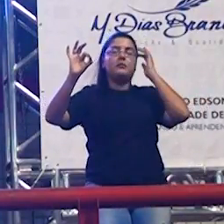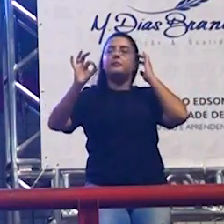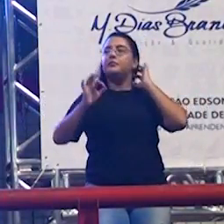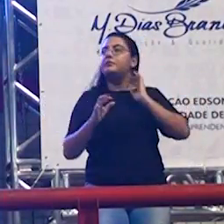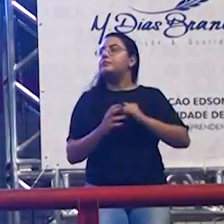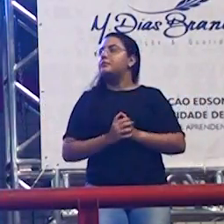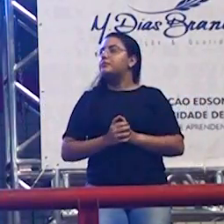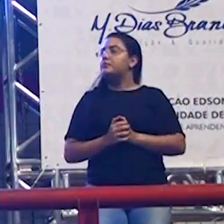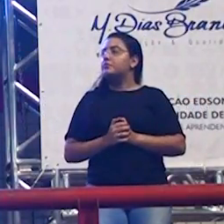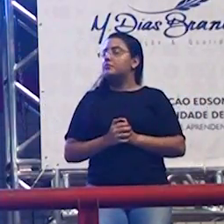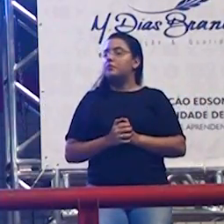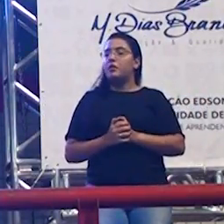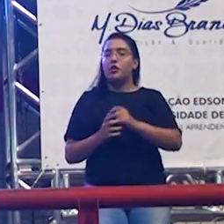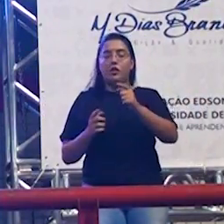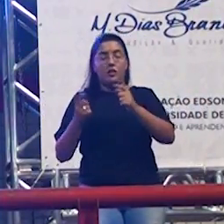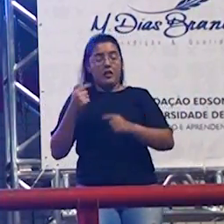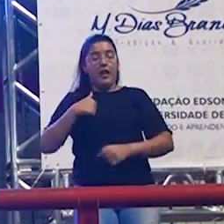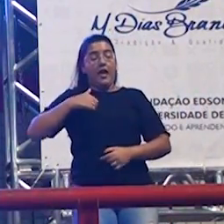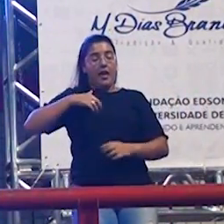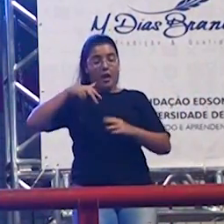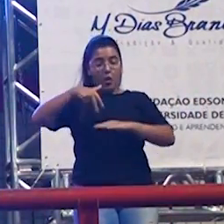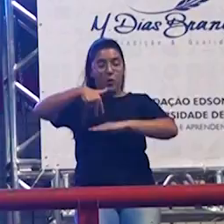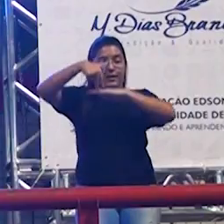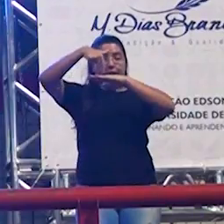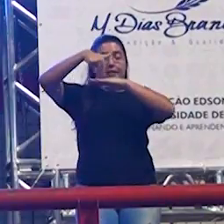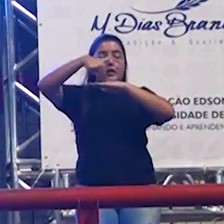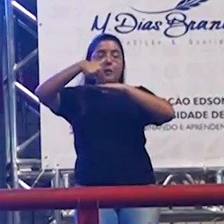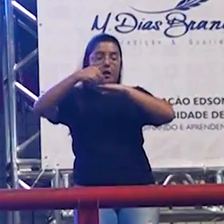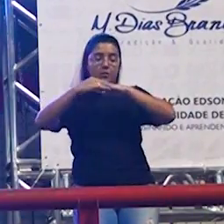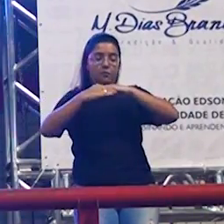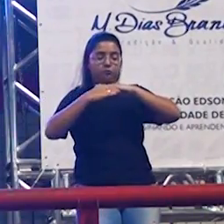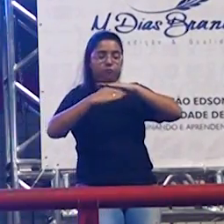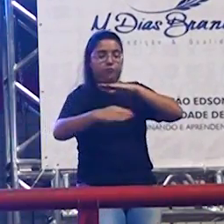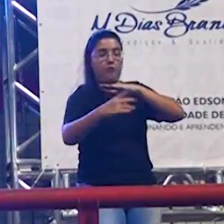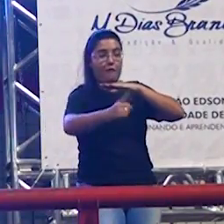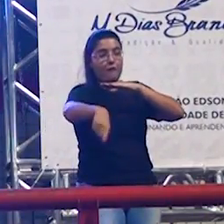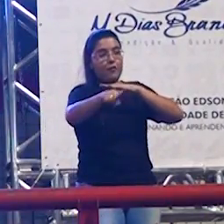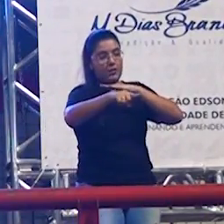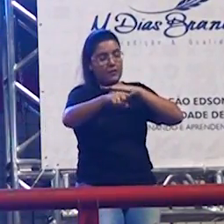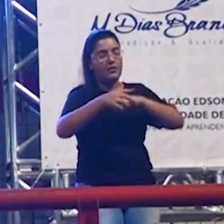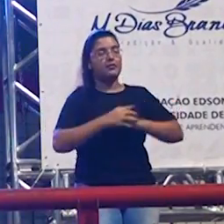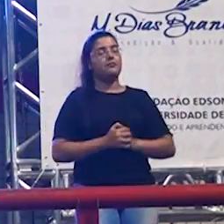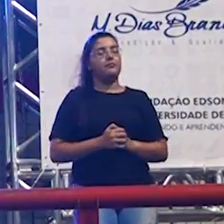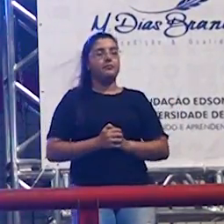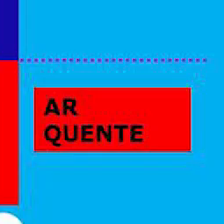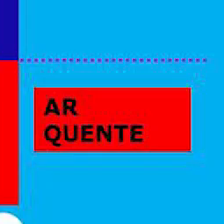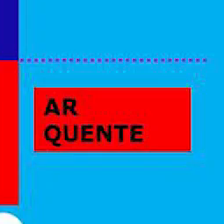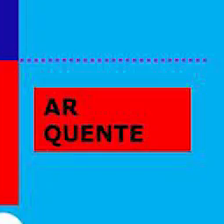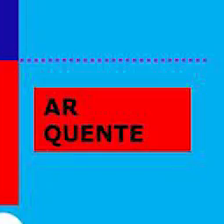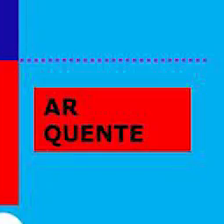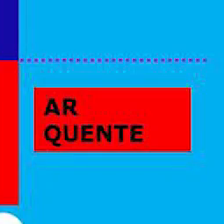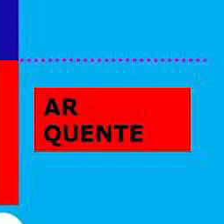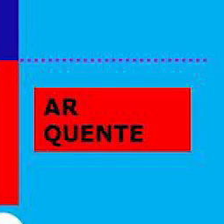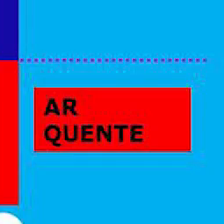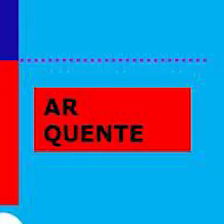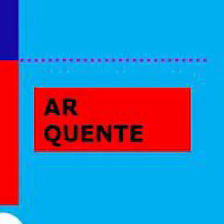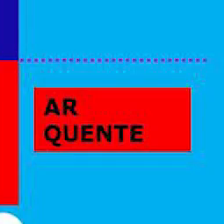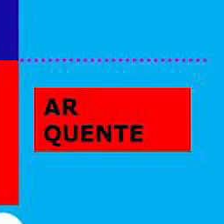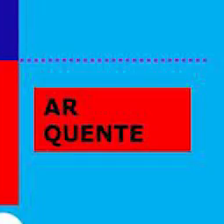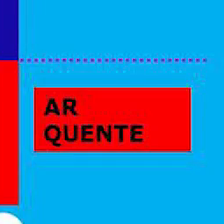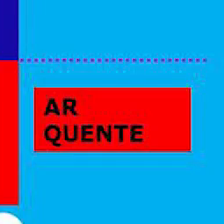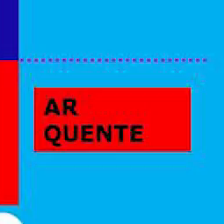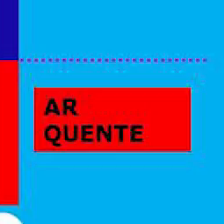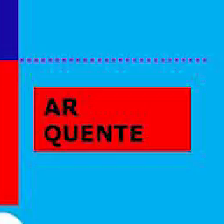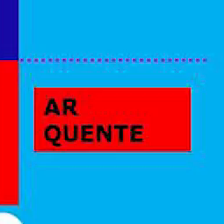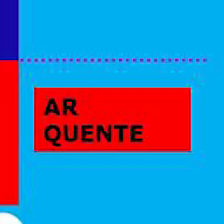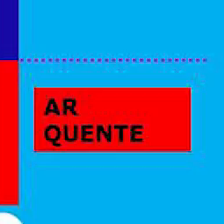altitude. Você está numa área mais baixa, eu estou numa área altimetricamente mais alta. Altitude. Sim? Beleza. Qual é o impacto